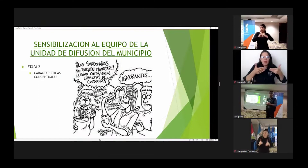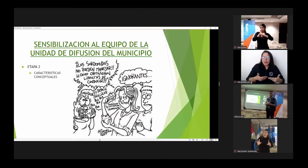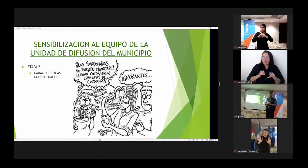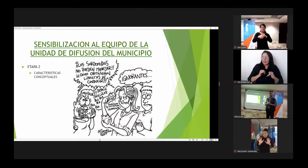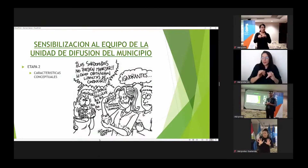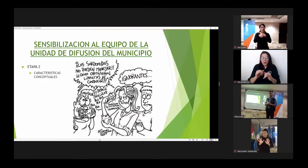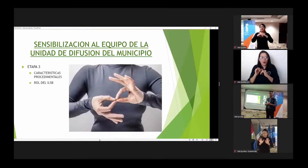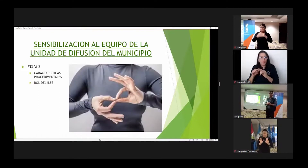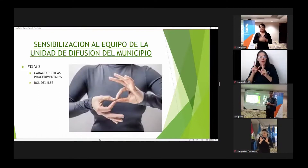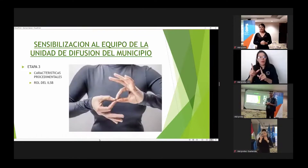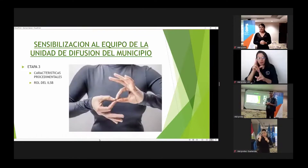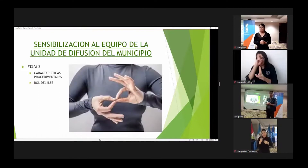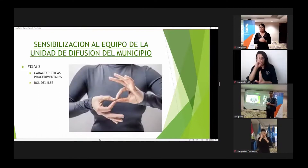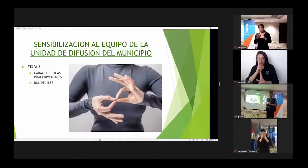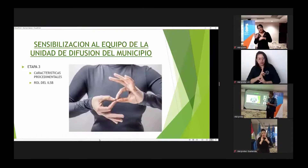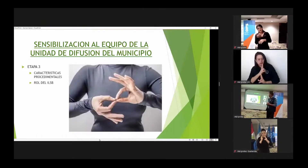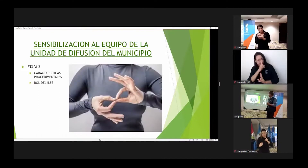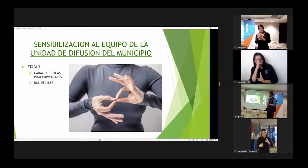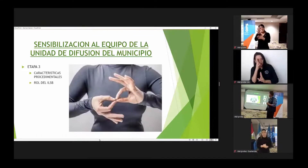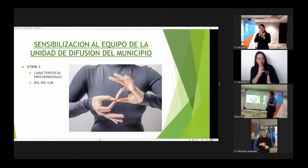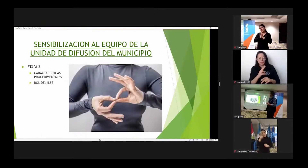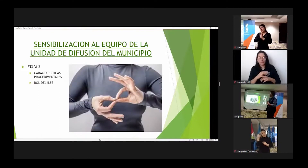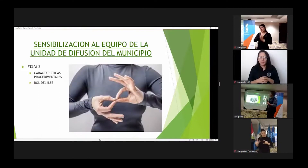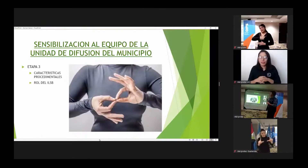respeto. ¿Me cambias la lámina, por favor?